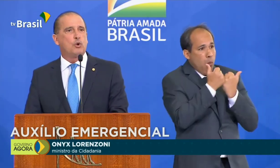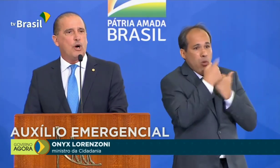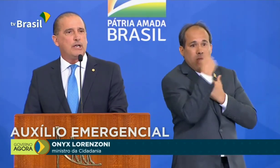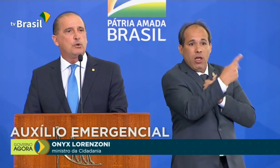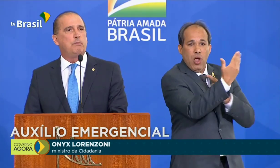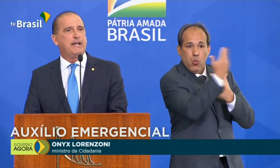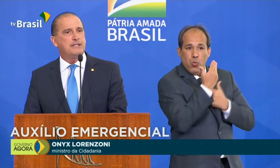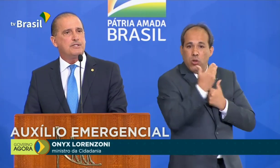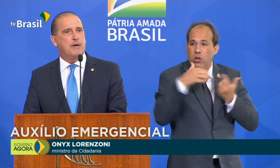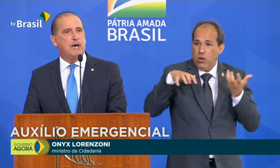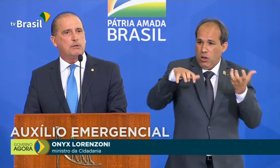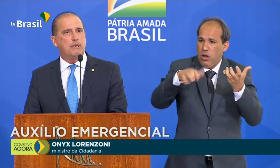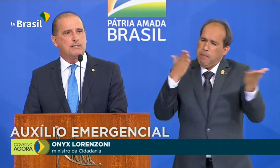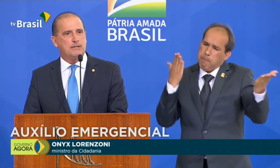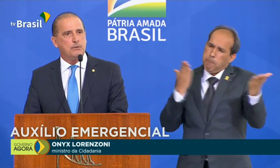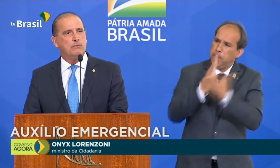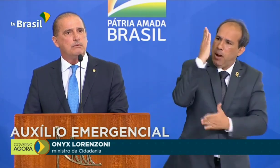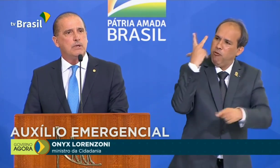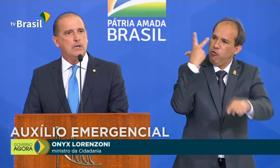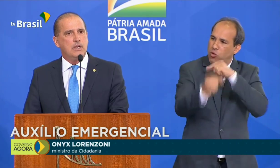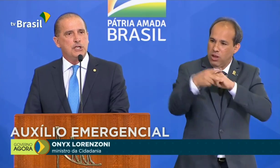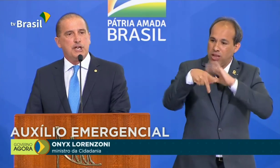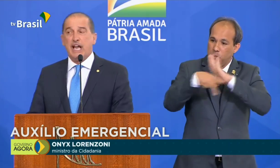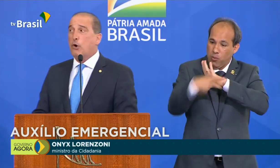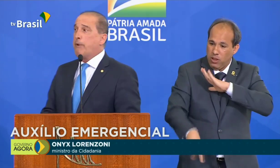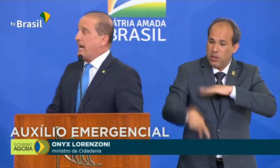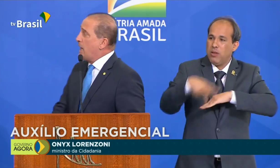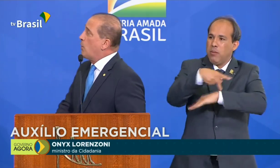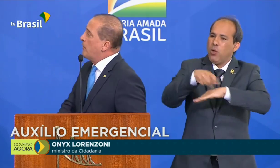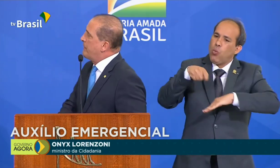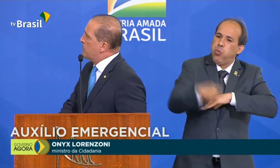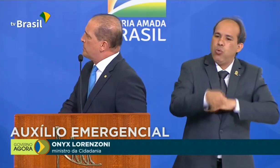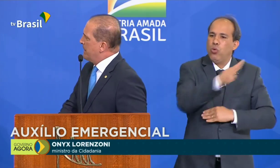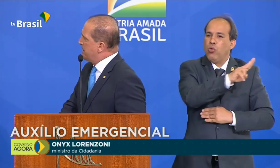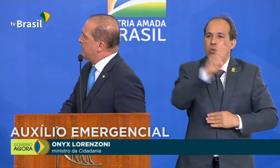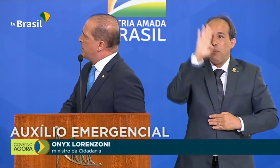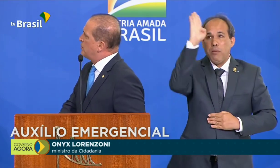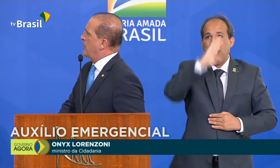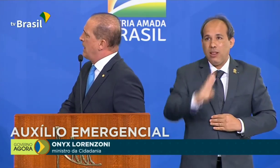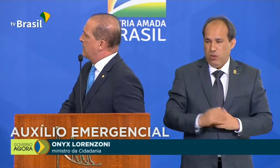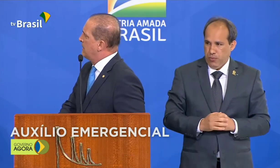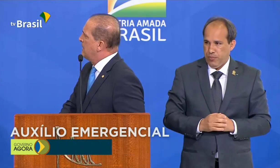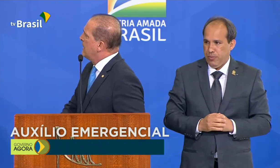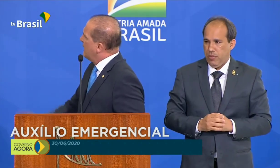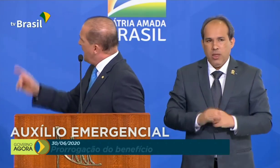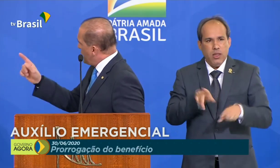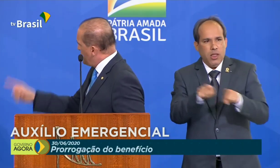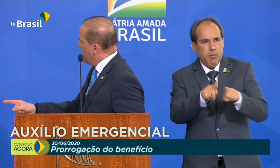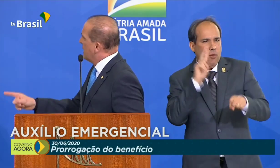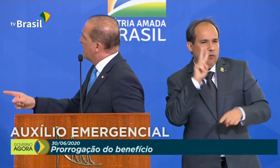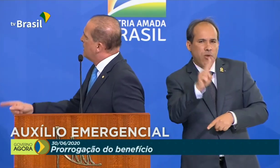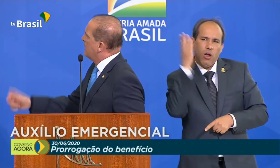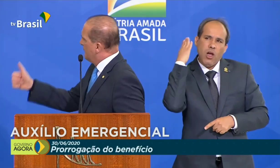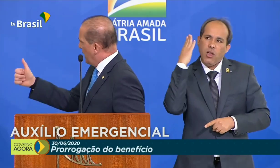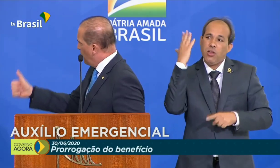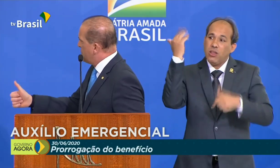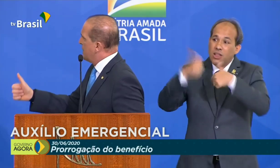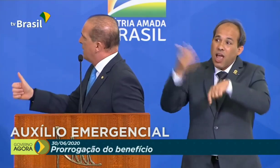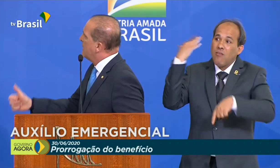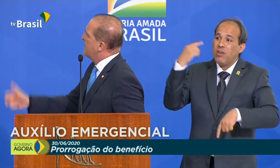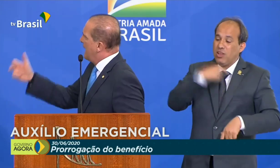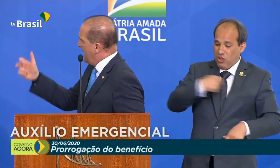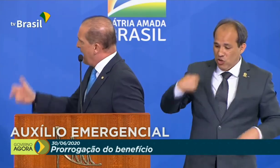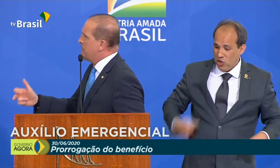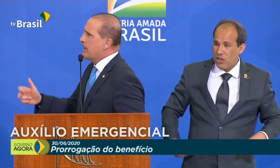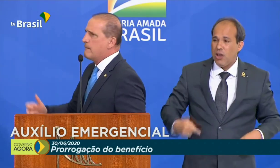permitiu a vitória do país chamado Brasil. De recuperar, como vimos, presidente Bolsonaro, lá na China, na